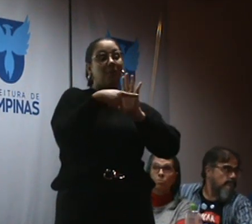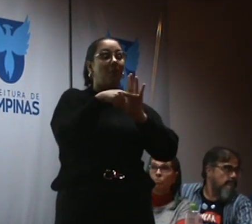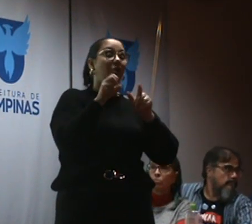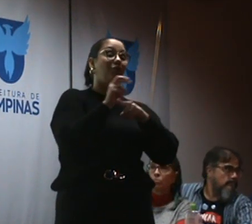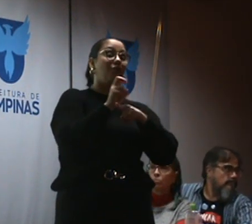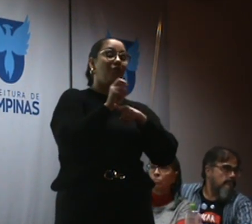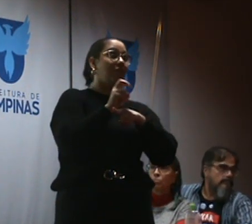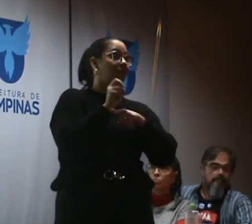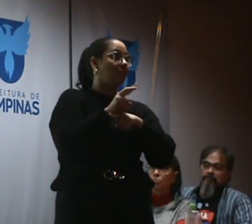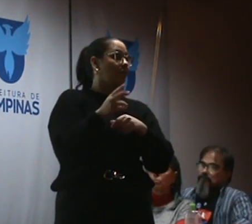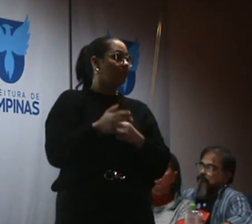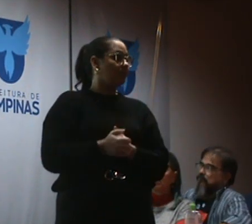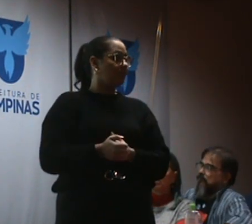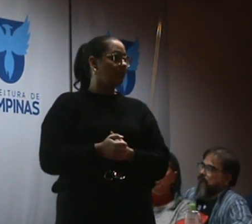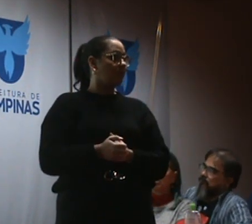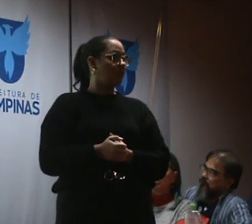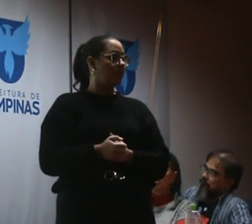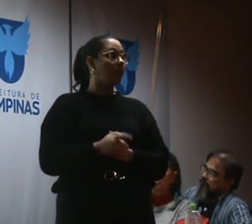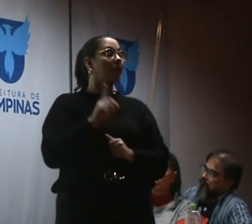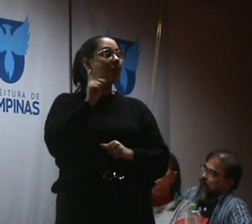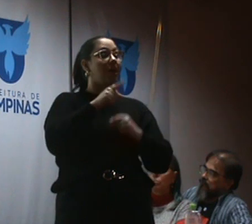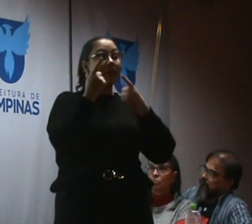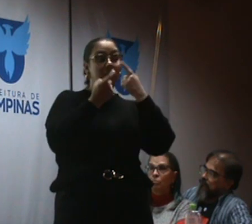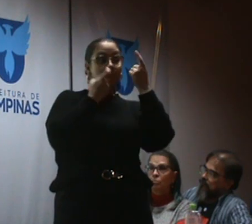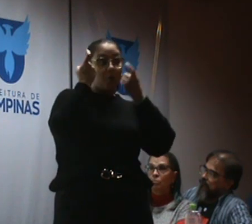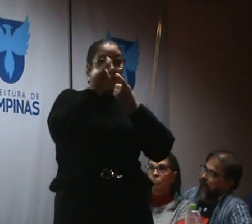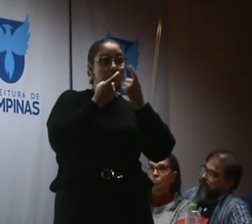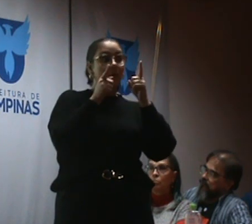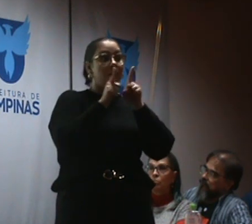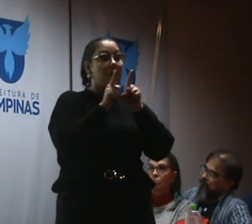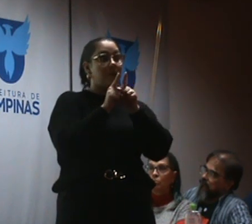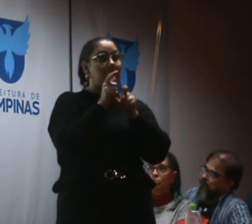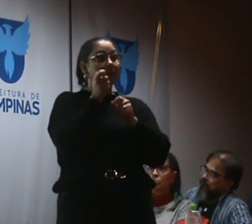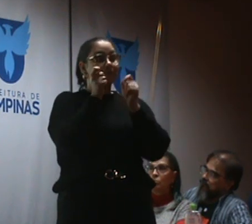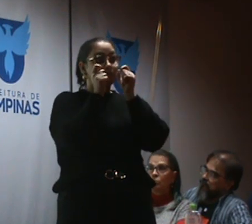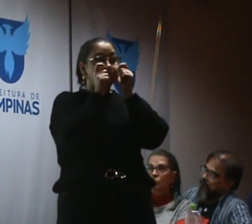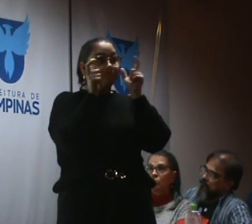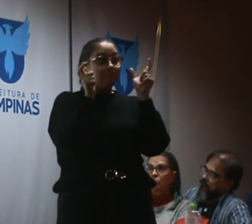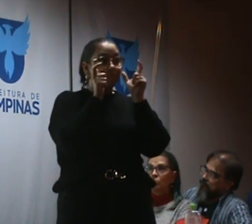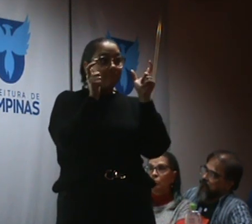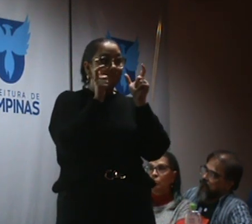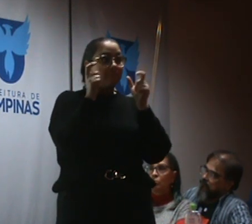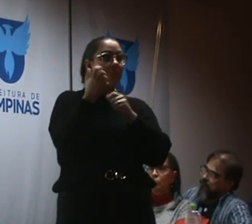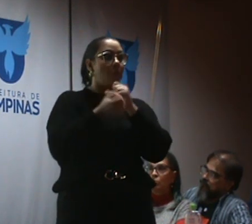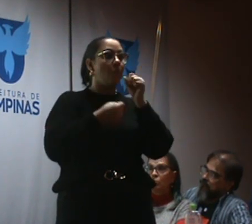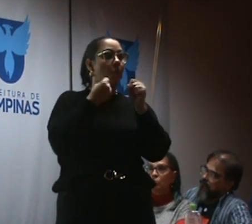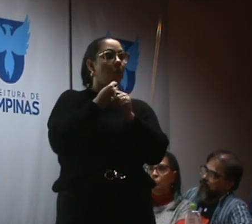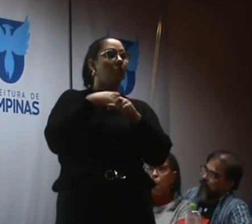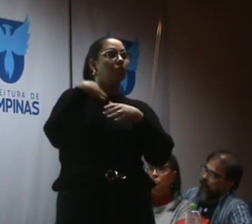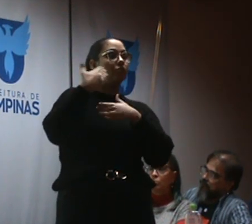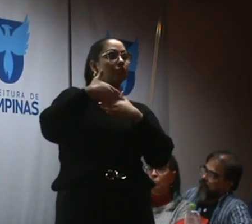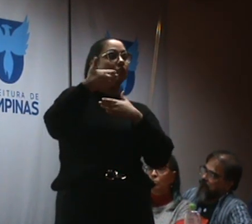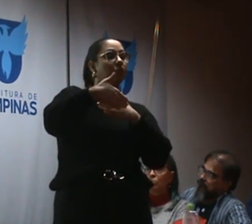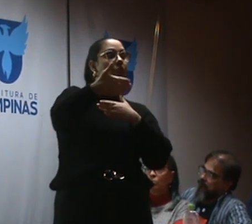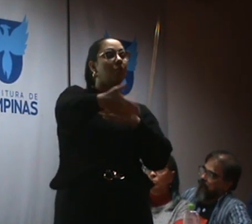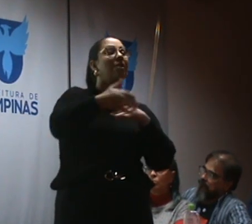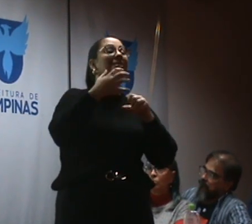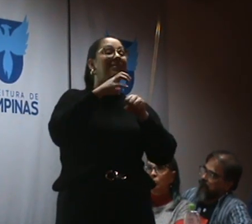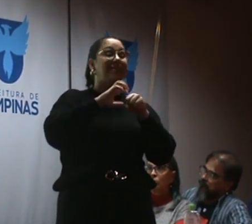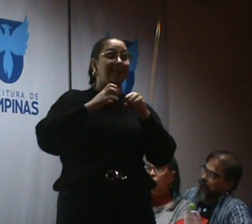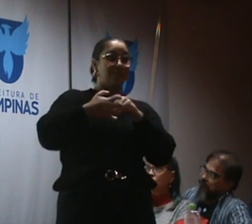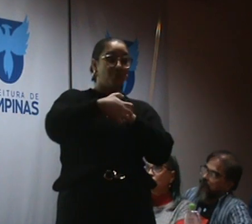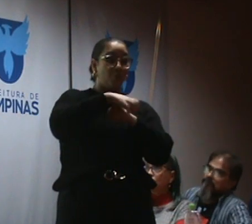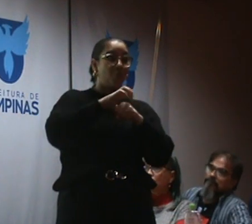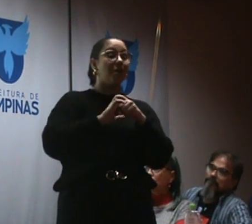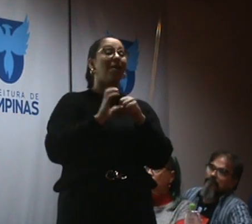tá? Então isso vem preocupado e criando um alerta aí para os próximos anos de que a chikungunya pode estar chegando